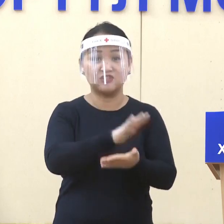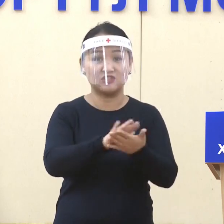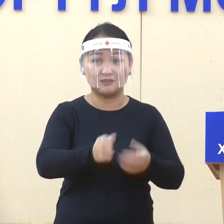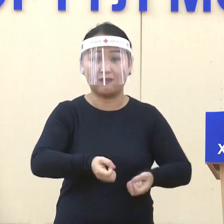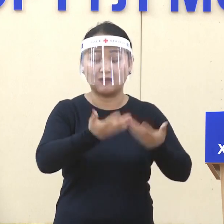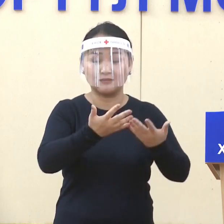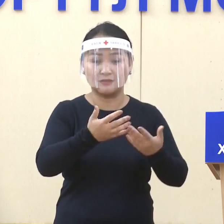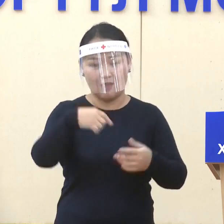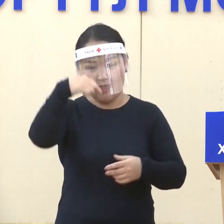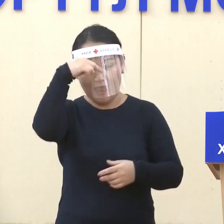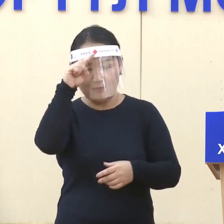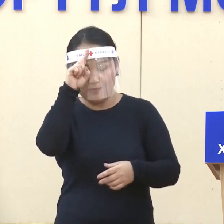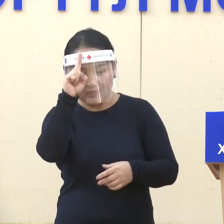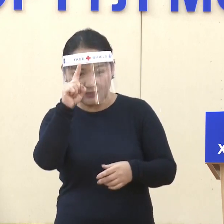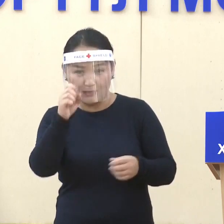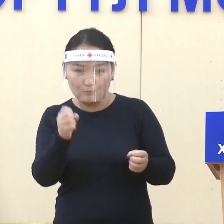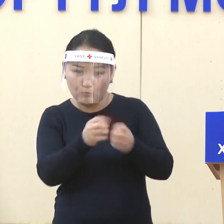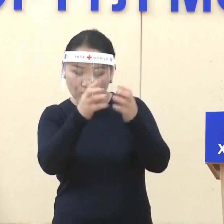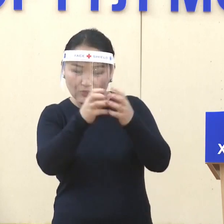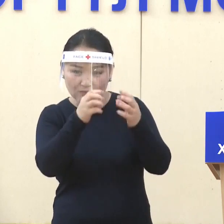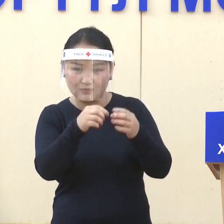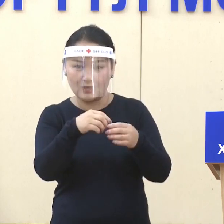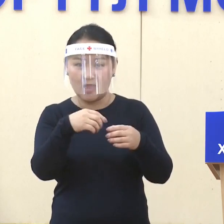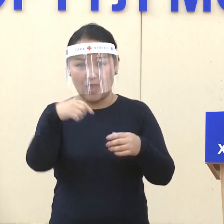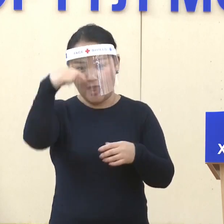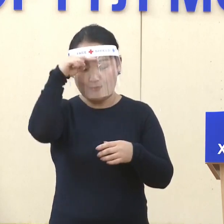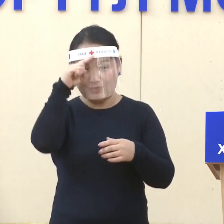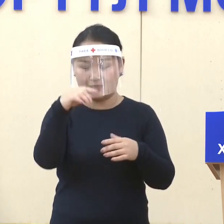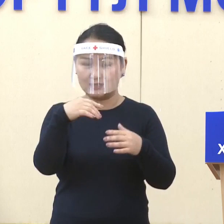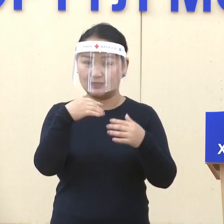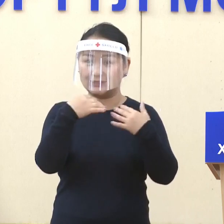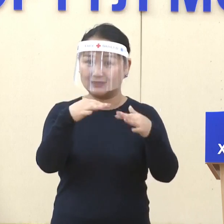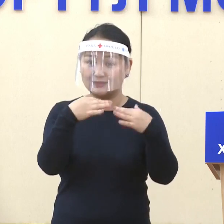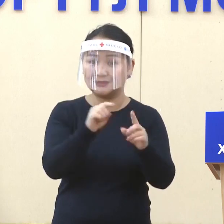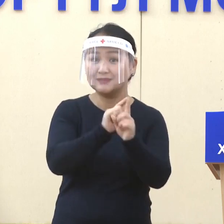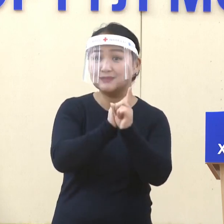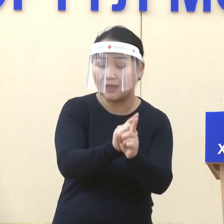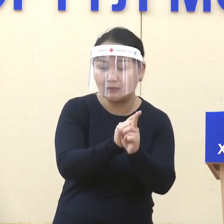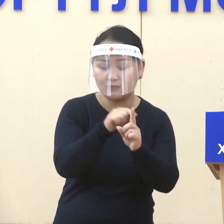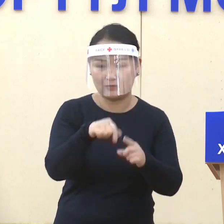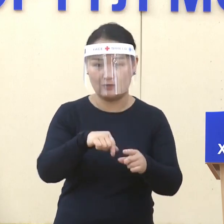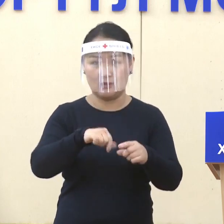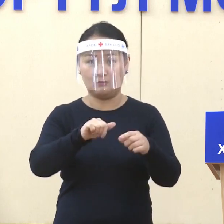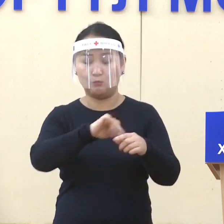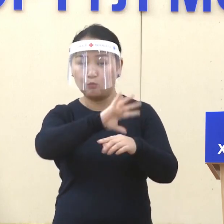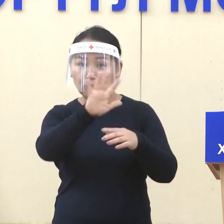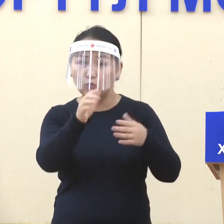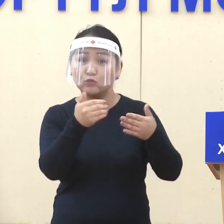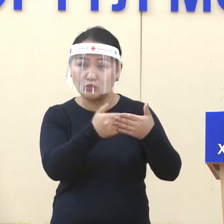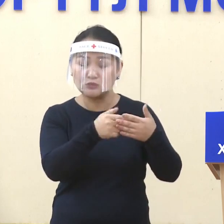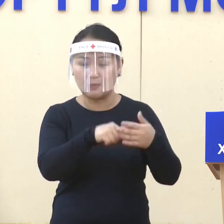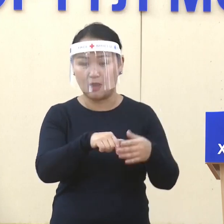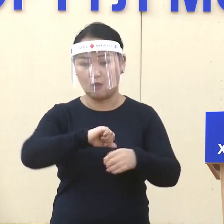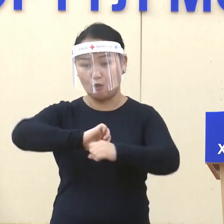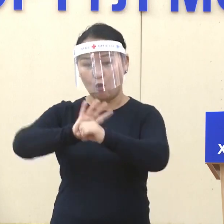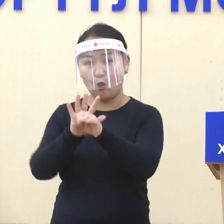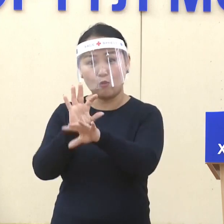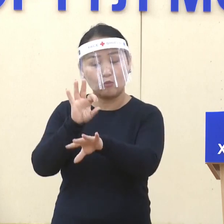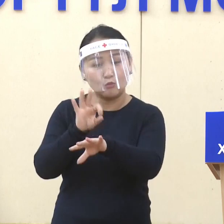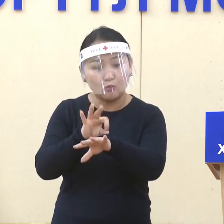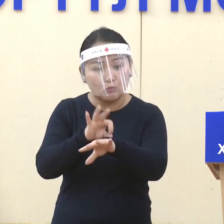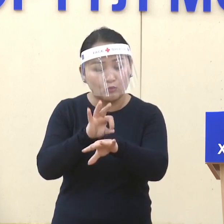бүтэц, төлөвлөгөө, заавар журам зэрэг багтж байгаа. Ковидын тусдамж үйлчилгээнд хэрэглэгдэх тоног төхөөрөмжийн